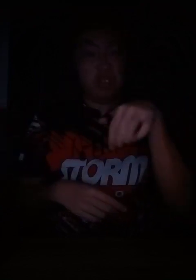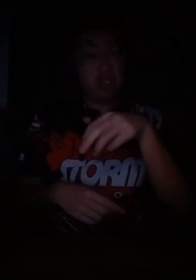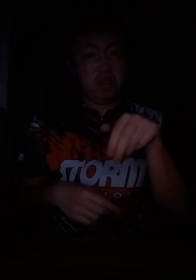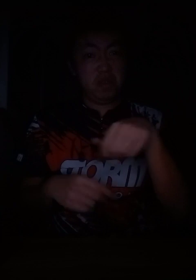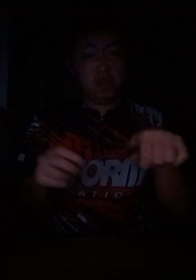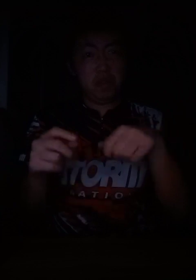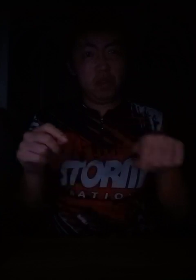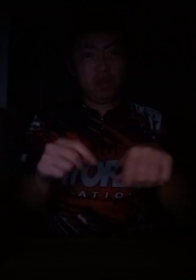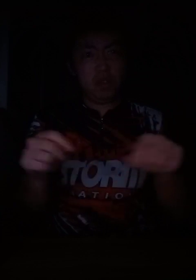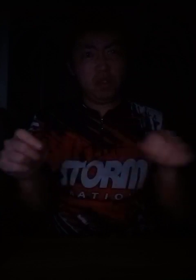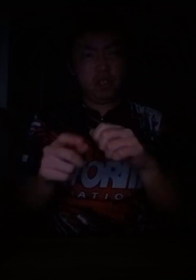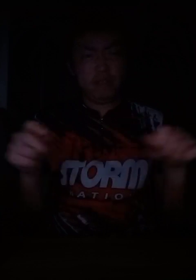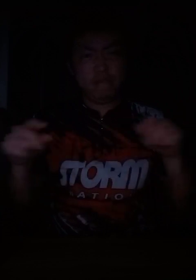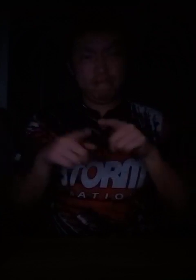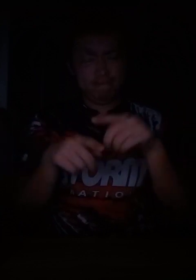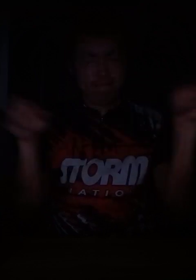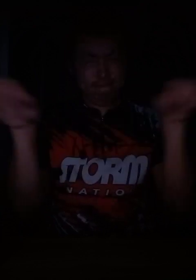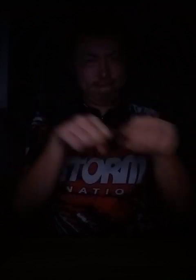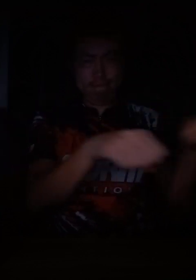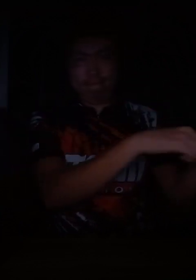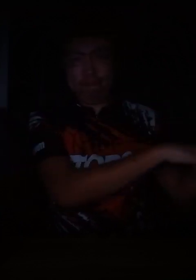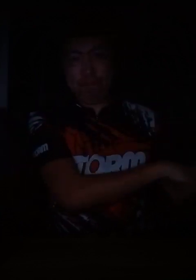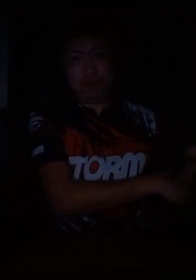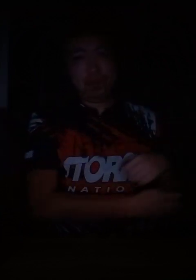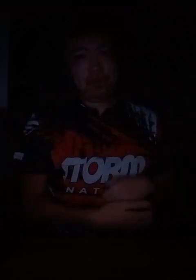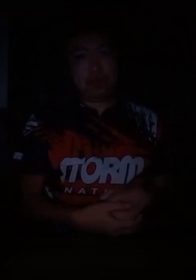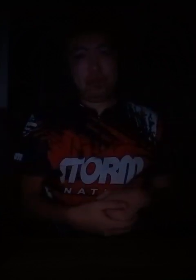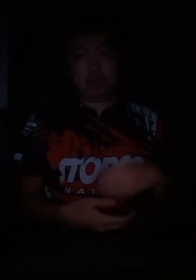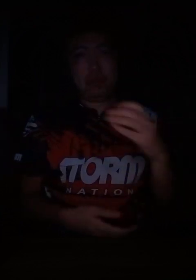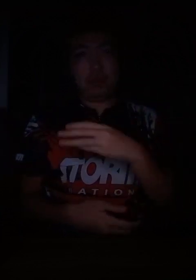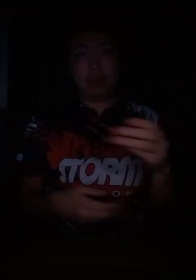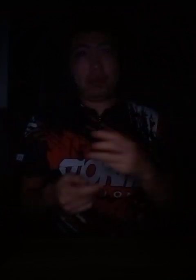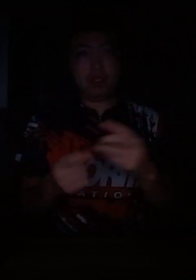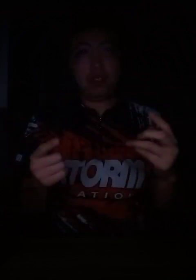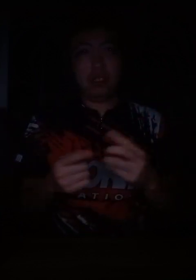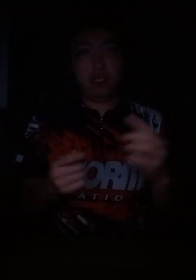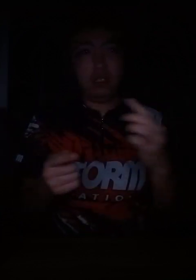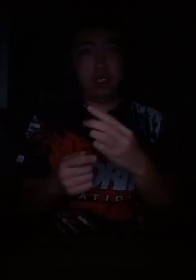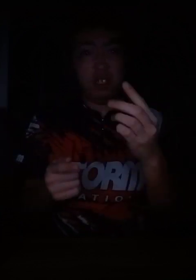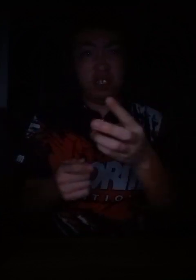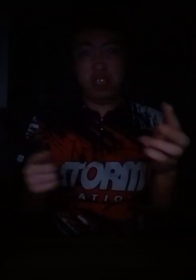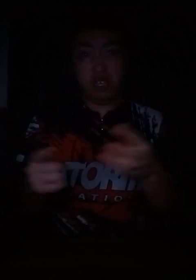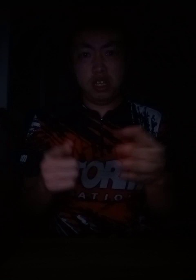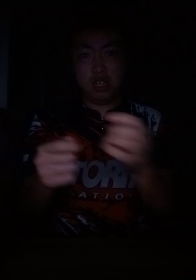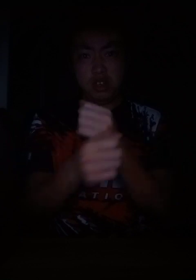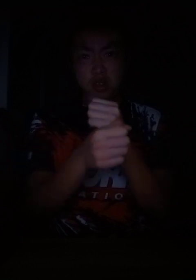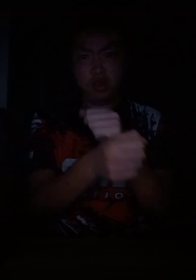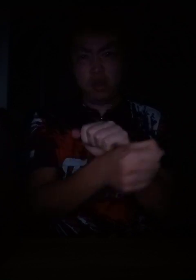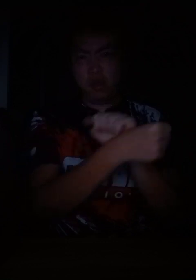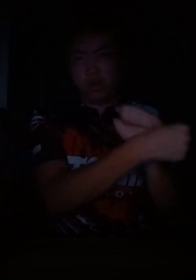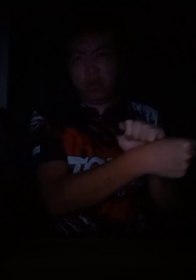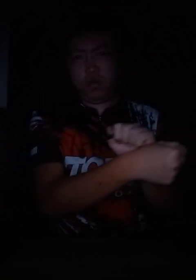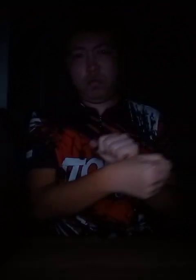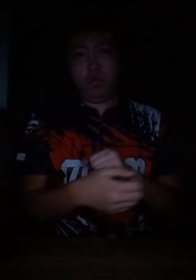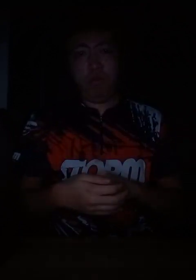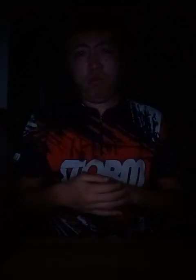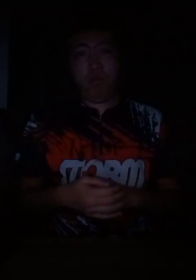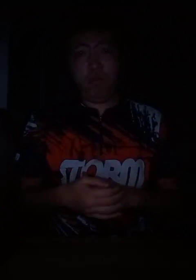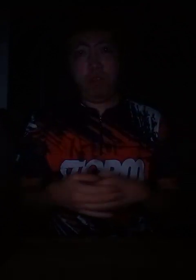스포츠카를 타고 사라집니다. 신고를 받고 출동한 경찰은 추적 끝에 A씨를 검거했습니다. A씨는